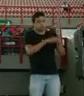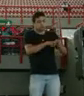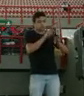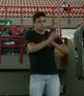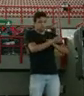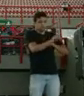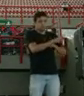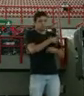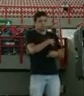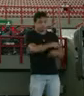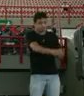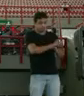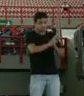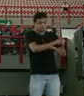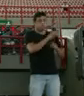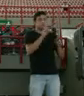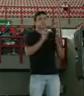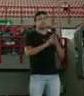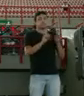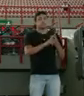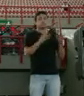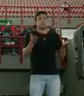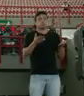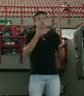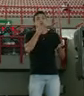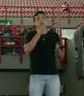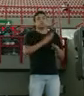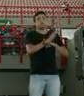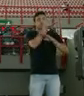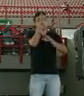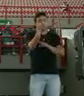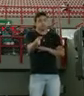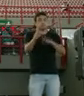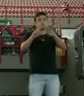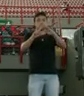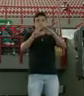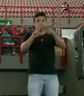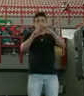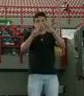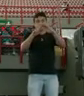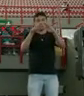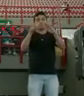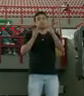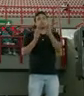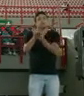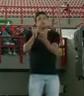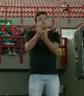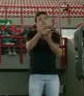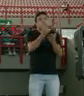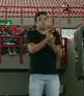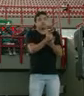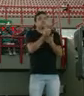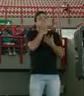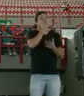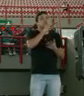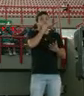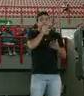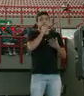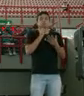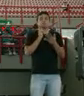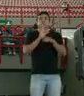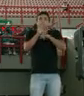educação dos filhos. Inclusive, homens hoje vão a lojas exatamente comprar, ajudar a esposa a escolher